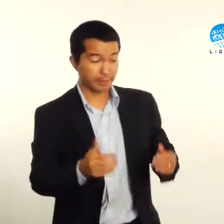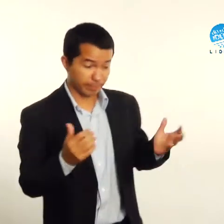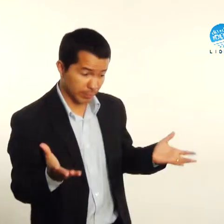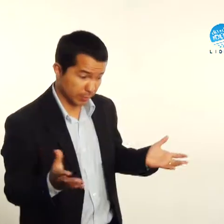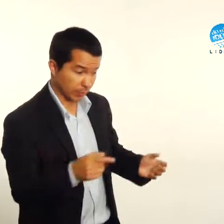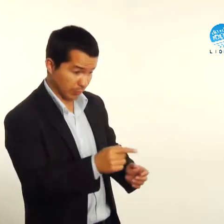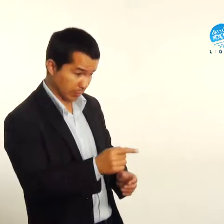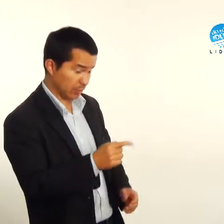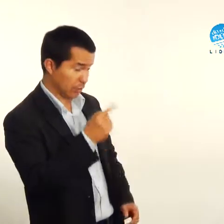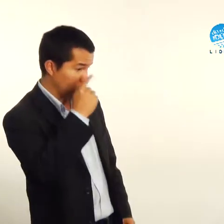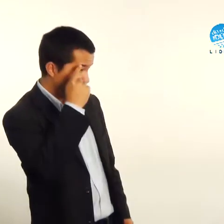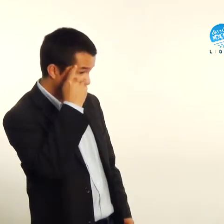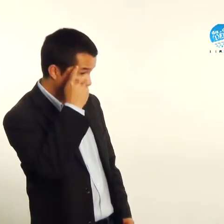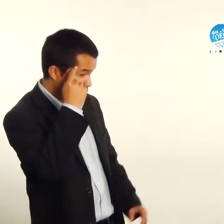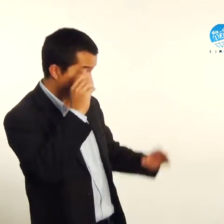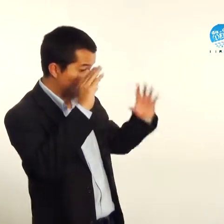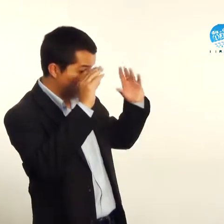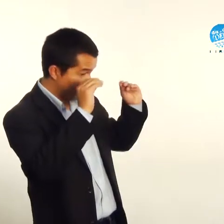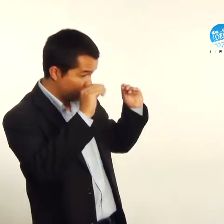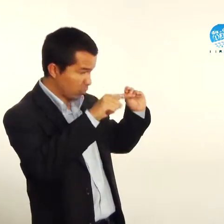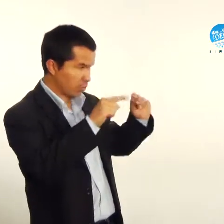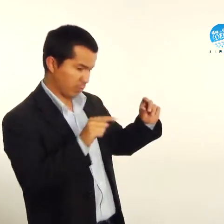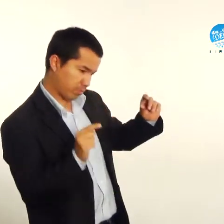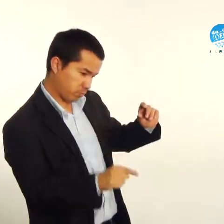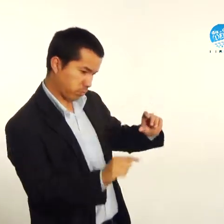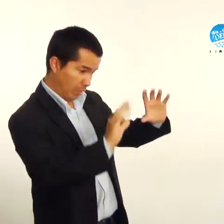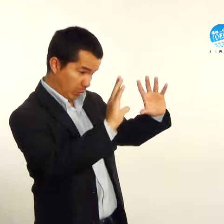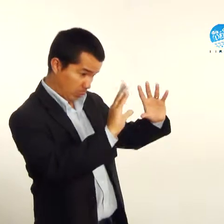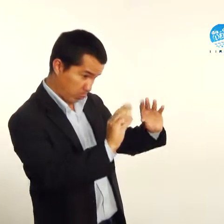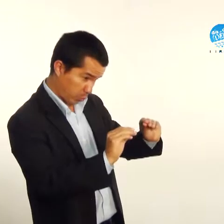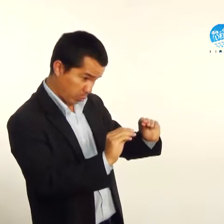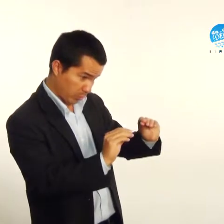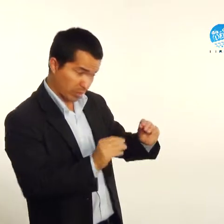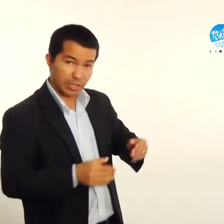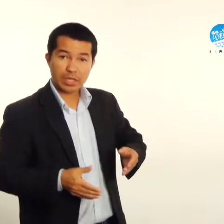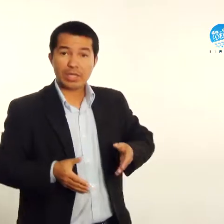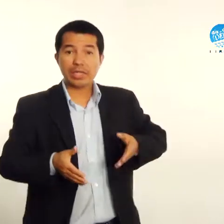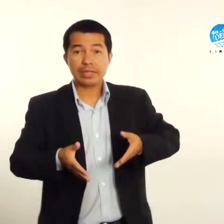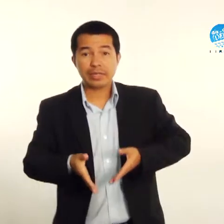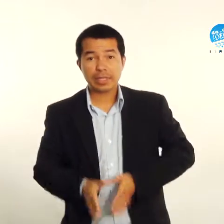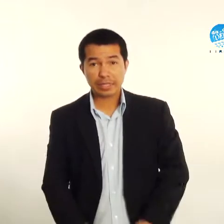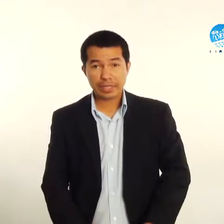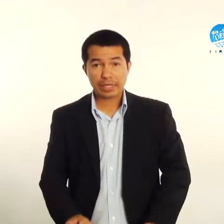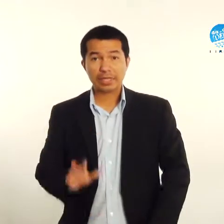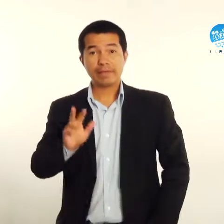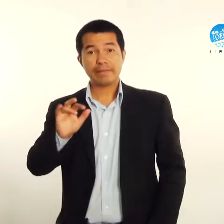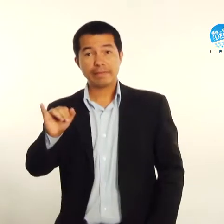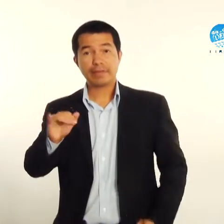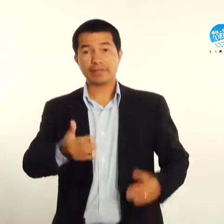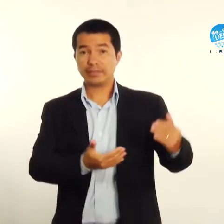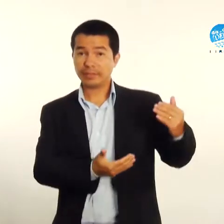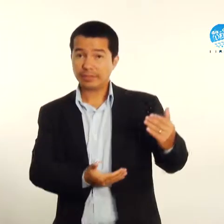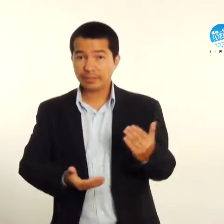Então, naquela noite que você baixou o pneu do carro, o nenê tinha que